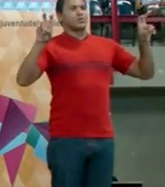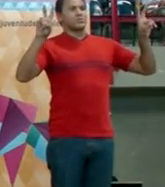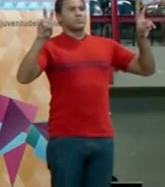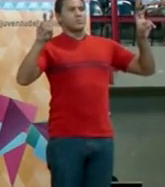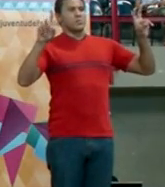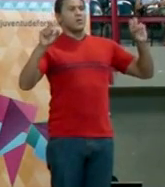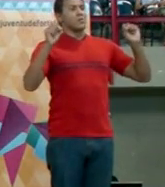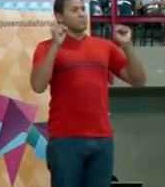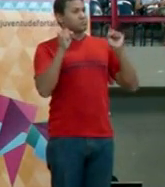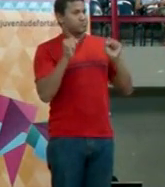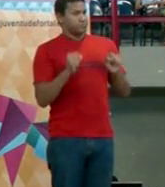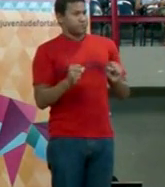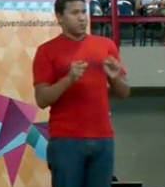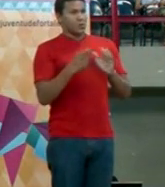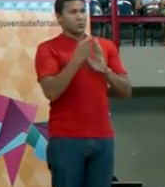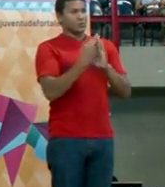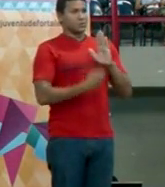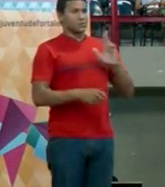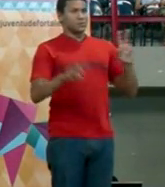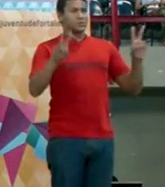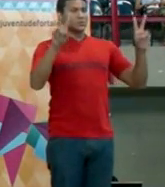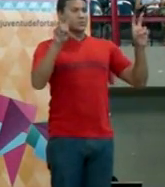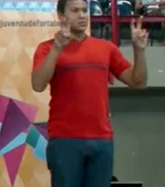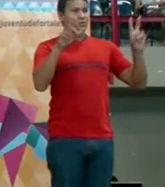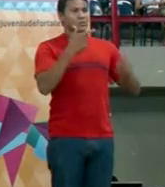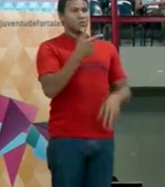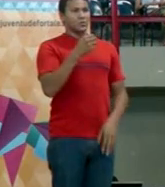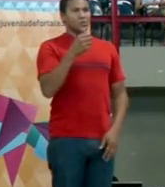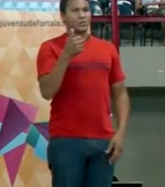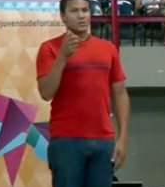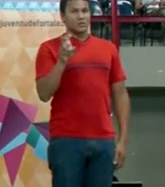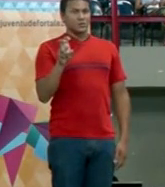poderia considerar na redação 2015?